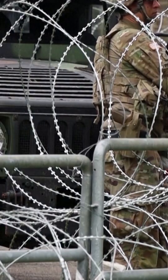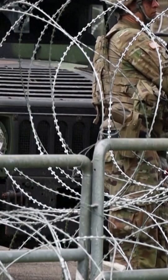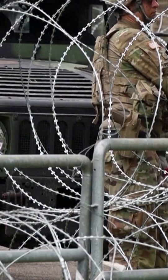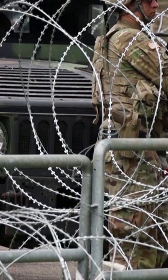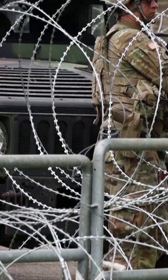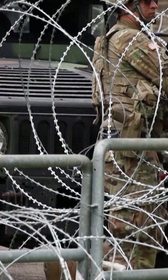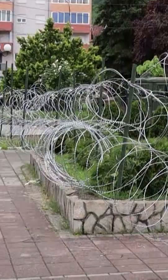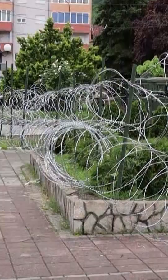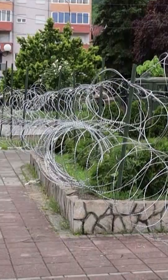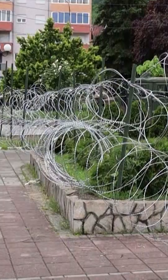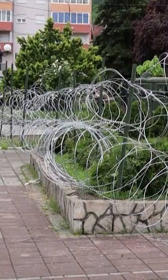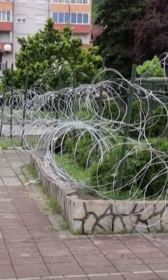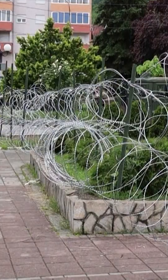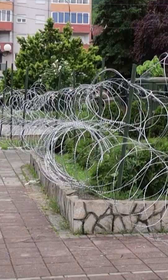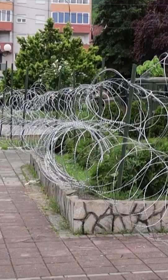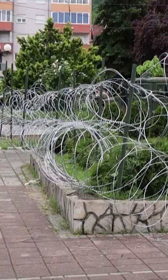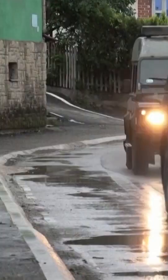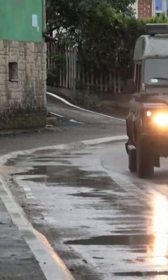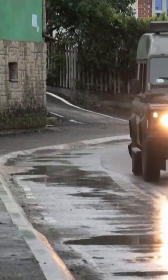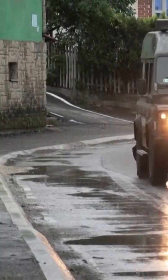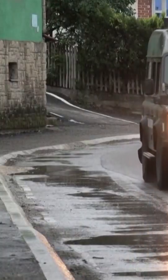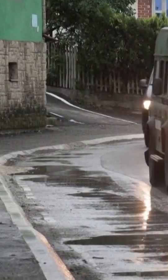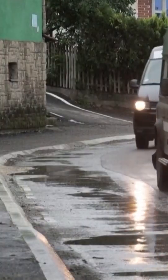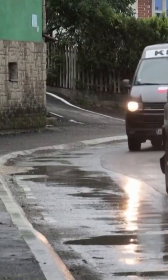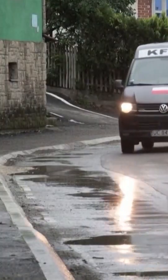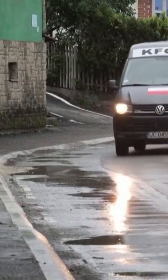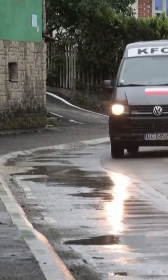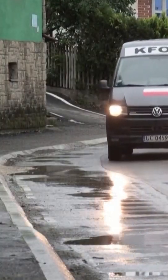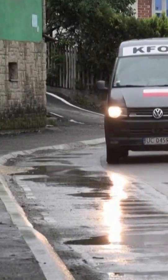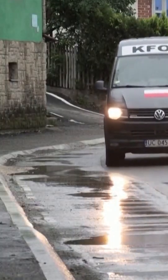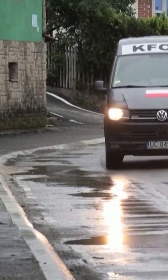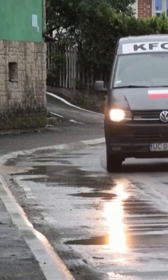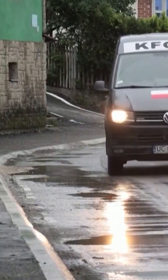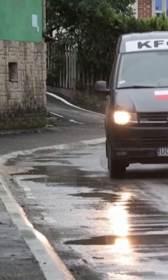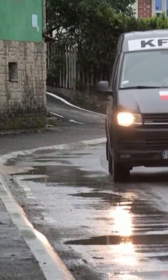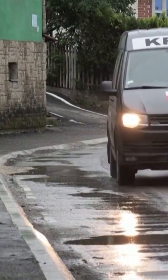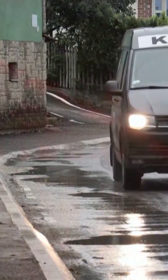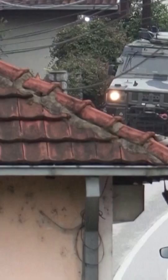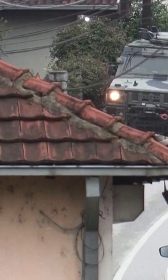dhe EULEX të garantojnë një ambient të sigurt dhe pa rreziqe për të gjithë e të tjerë.